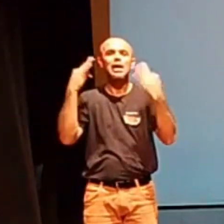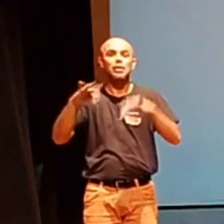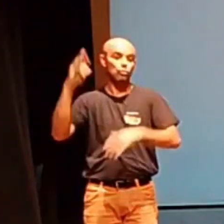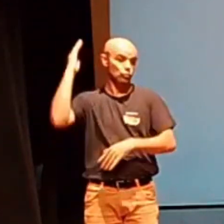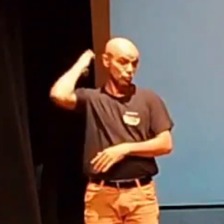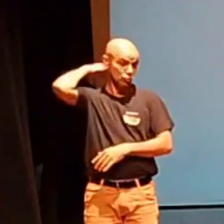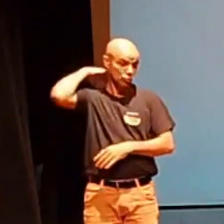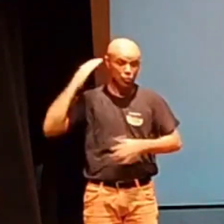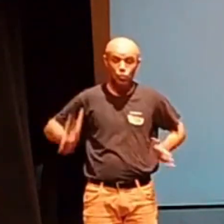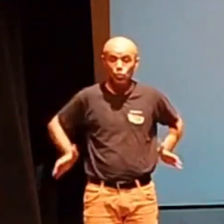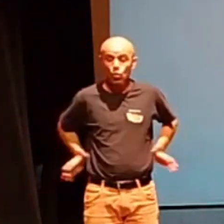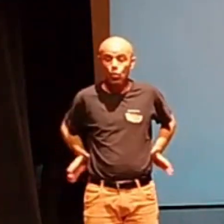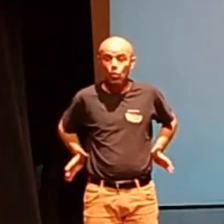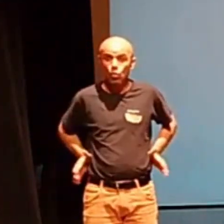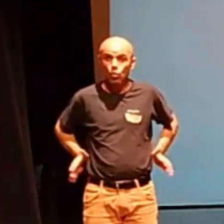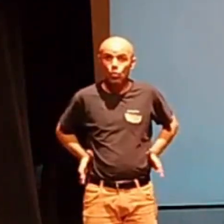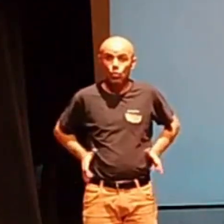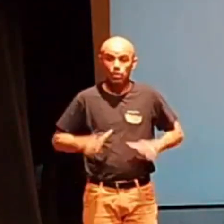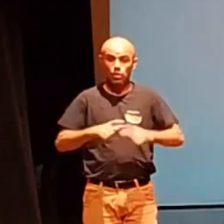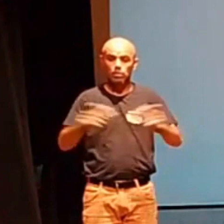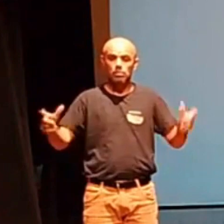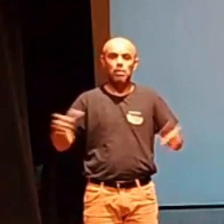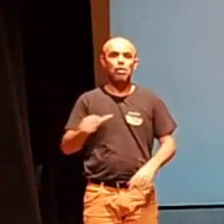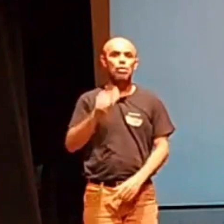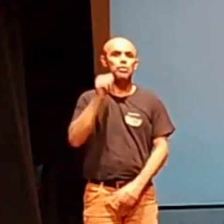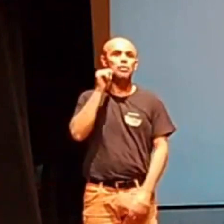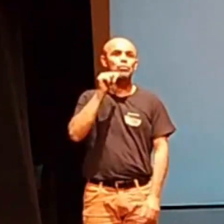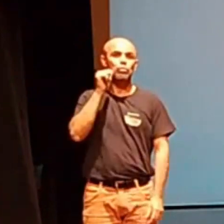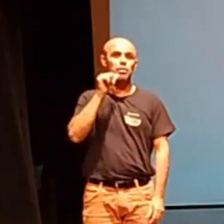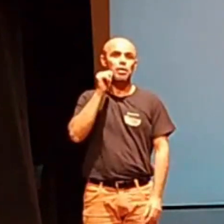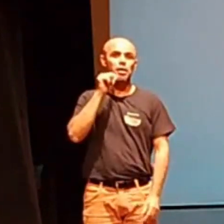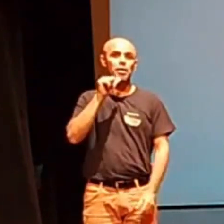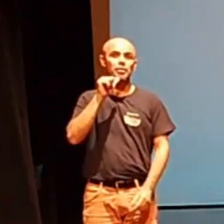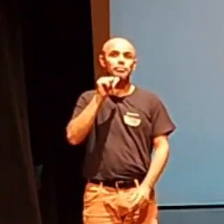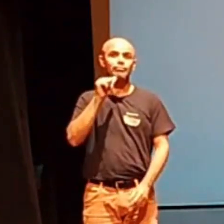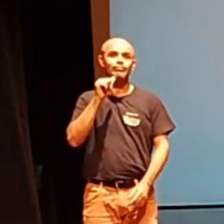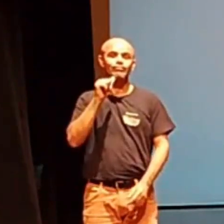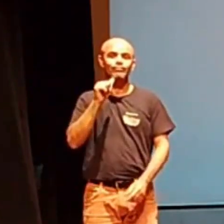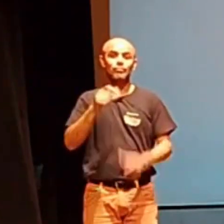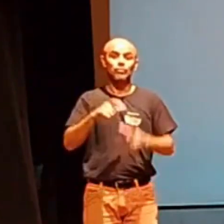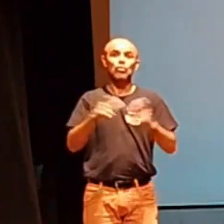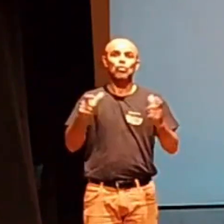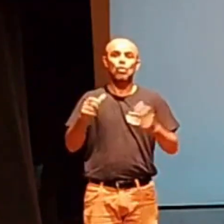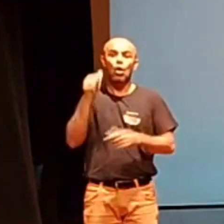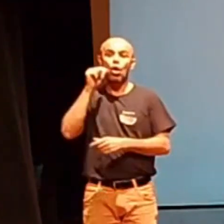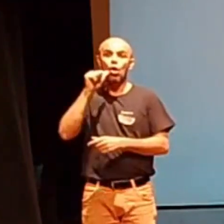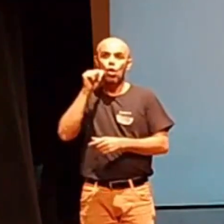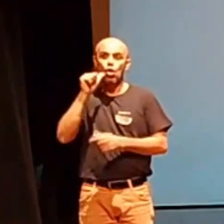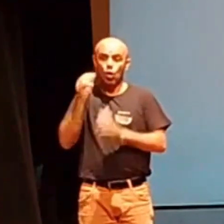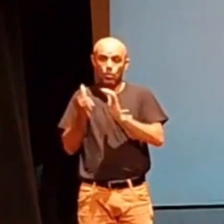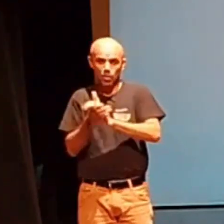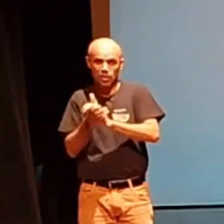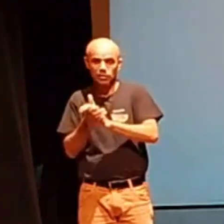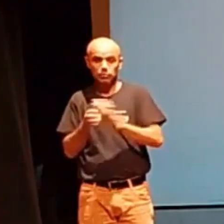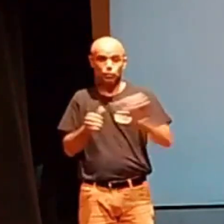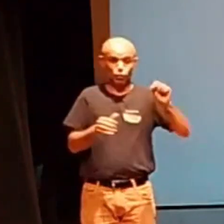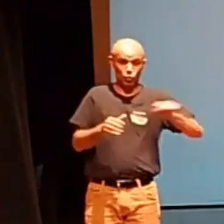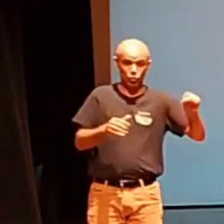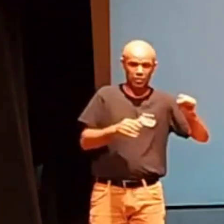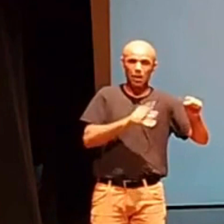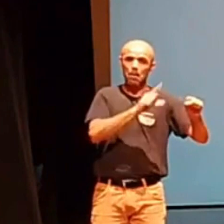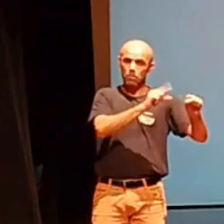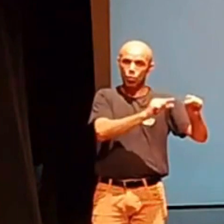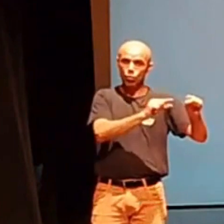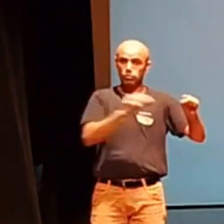ela é muito maior nas mulheres do que nos homens, nas mulheres casadas do que nas solteiras.